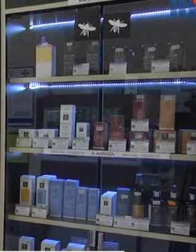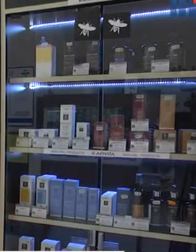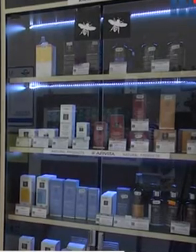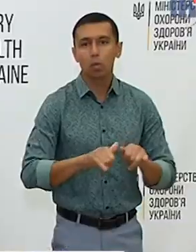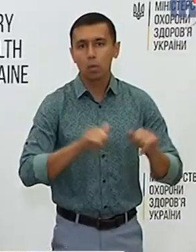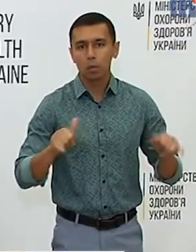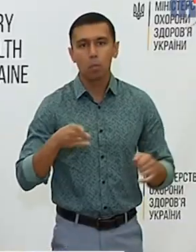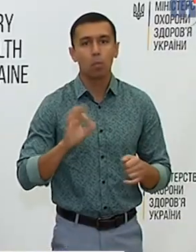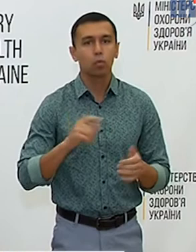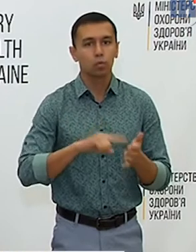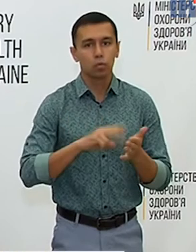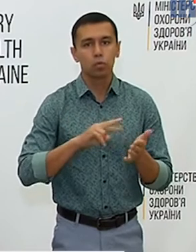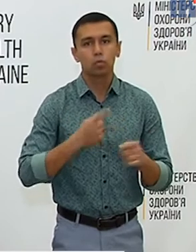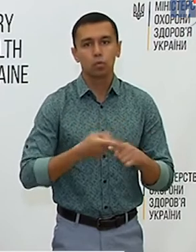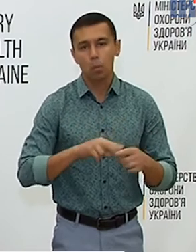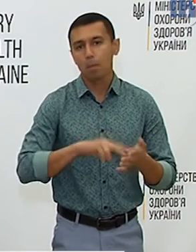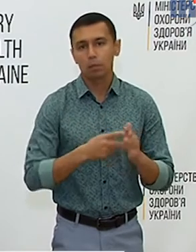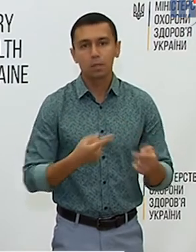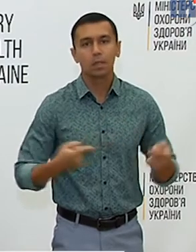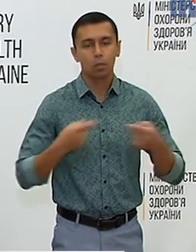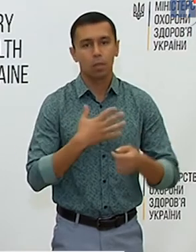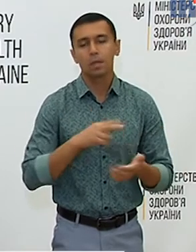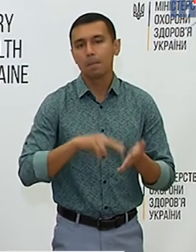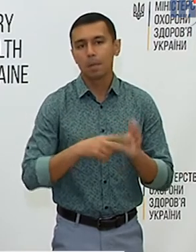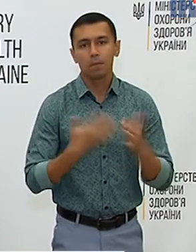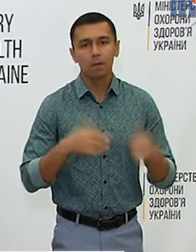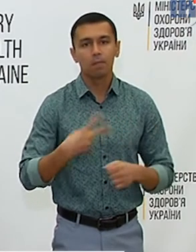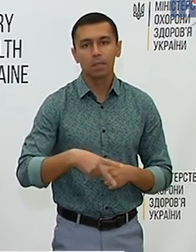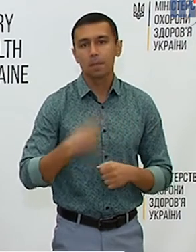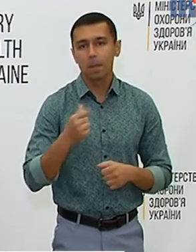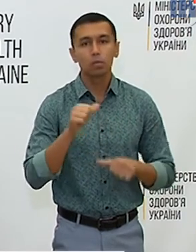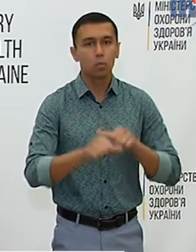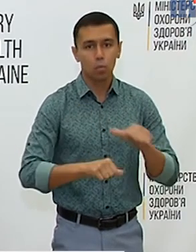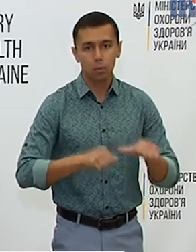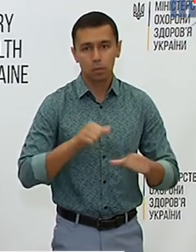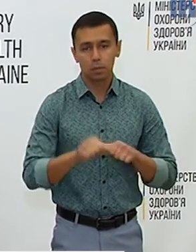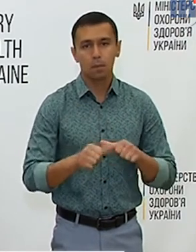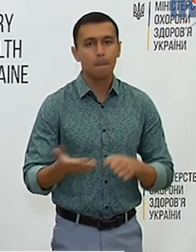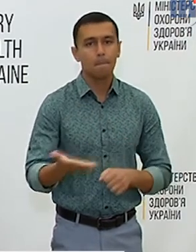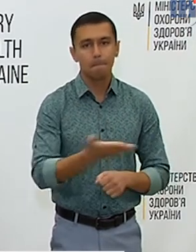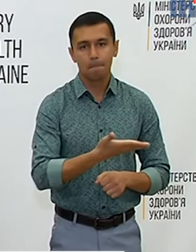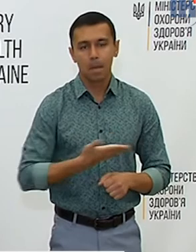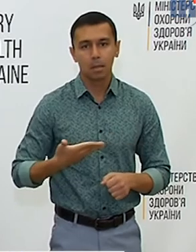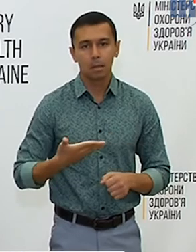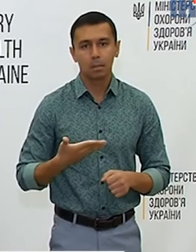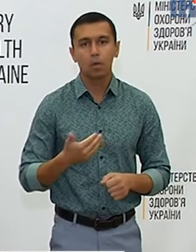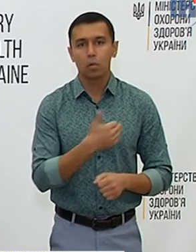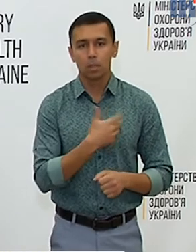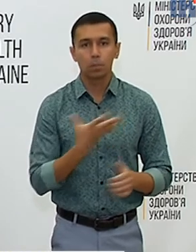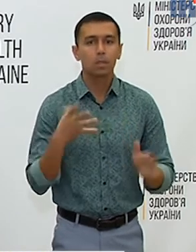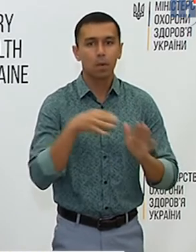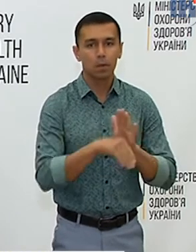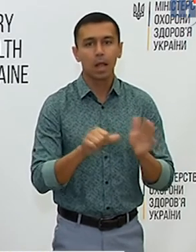охорони здоров'я України Максим Степанов. Згідно наших планів, вже в 2021 році ми збираємось